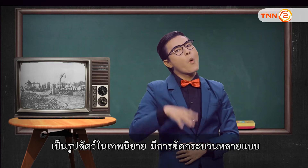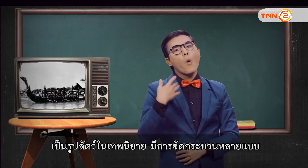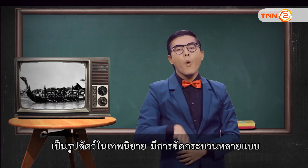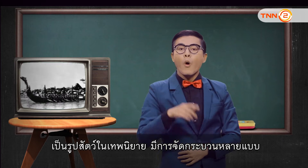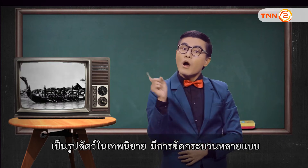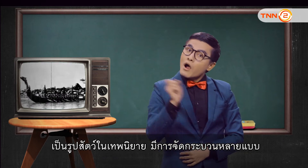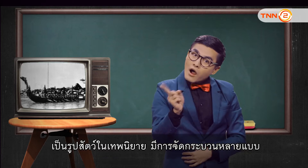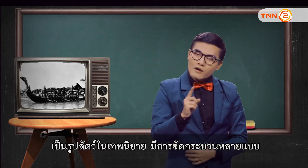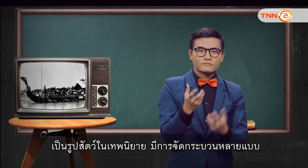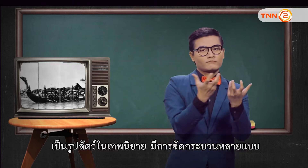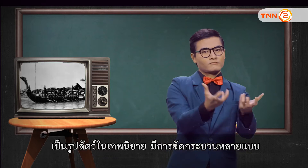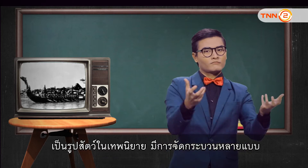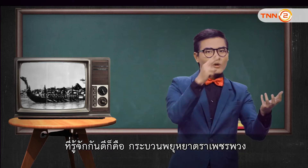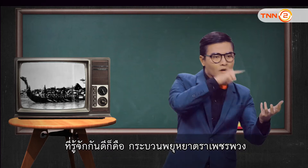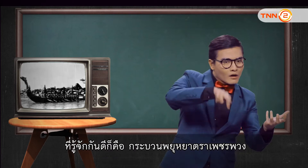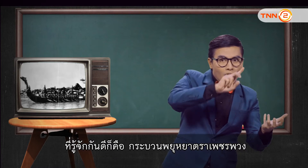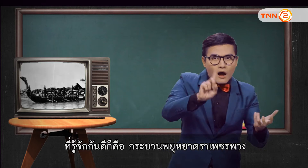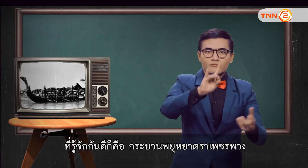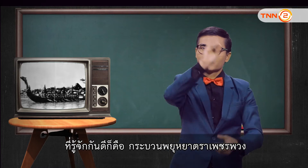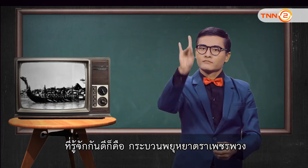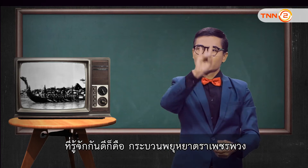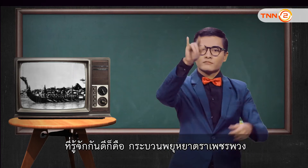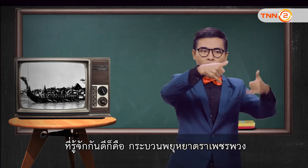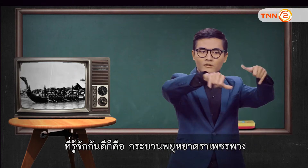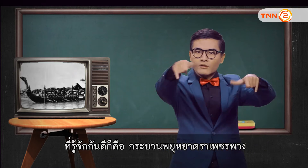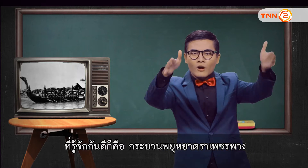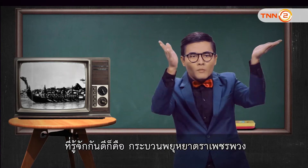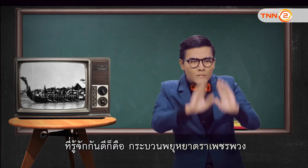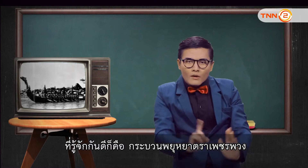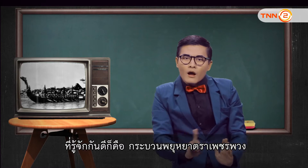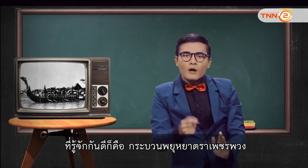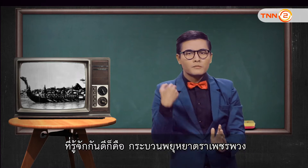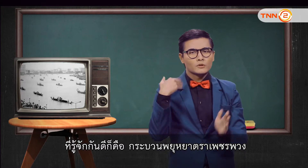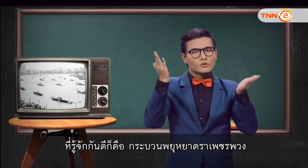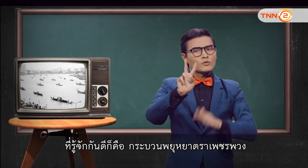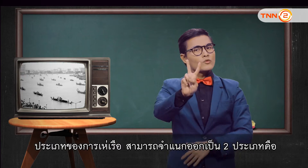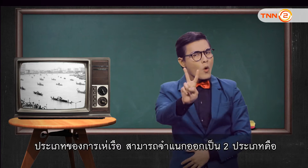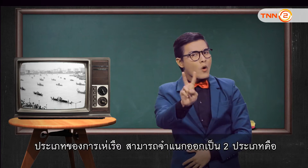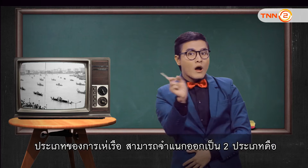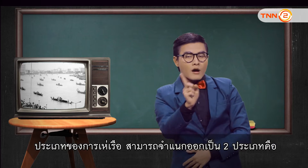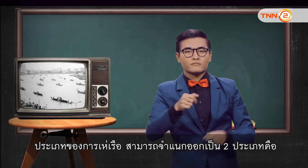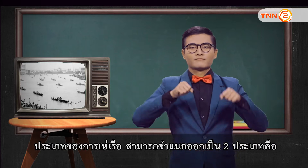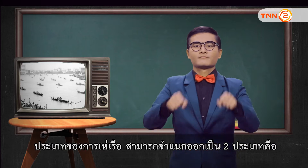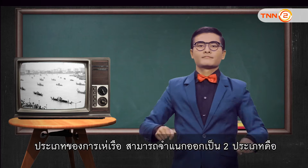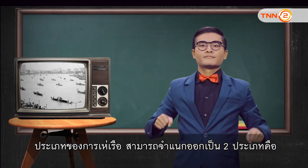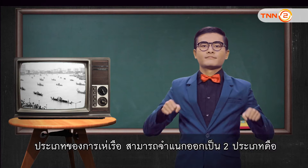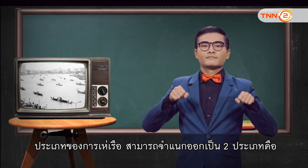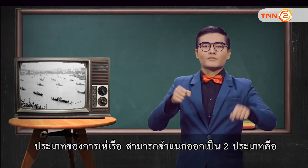ยายมีการจัดขบวนหลายแบบที่รู้จักกันดีก็คือกระบวนพยุหยาตราเพชรพวงประเภทของการแ